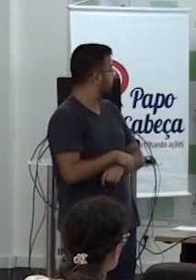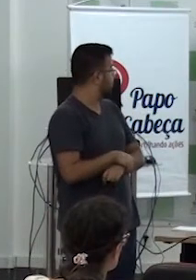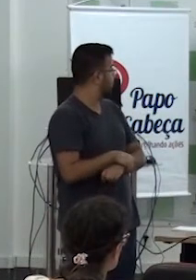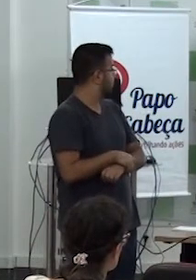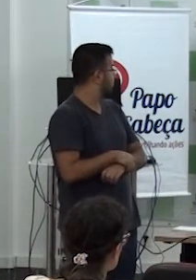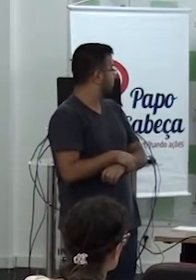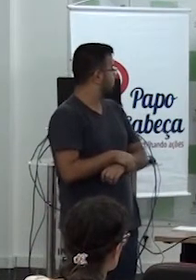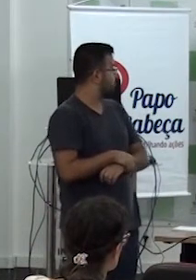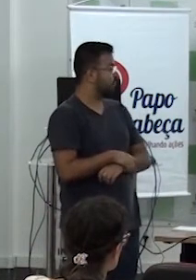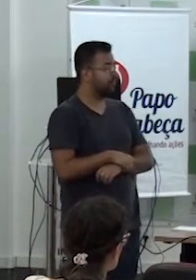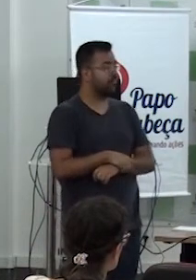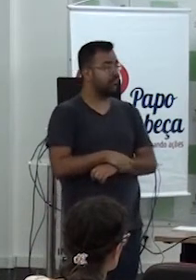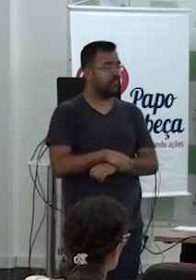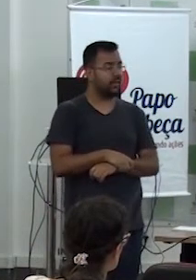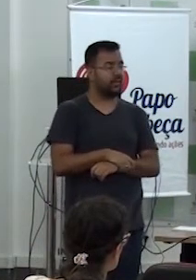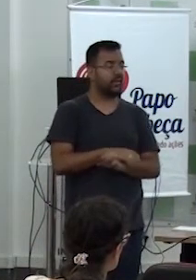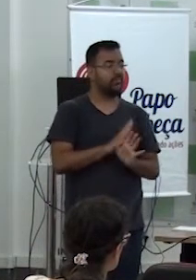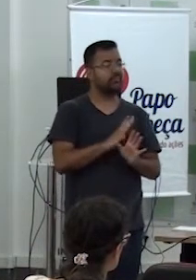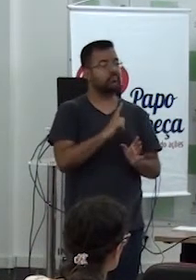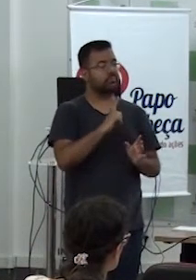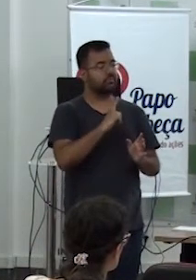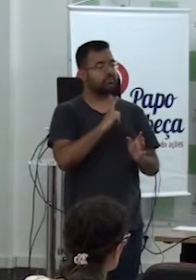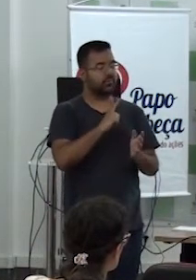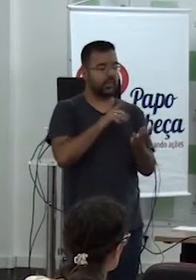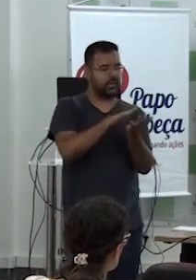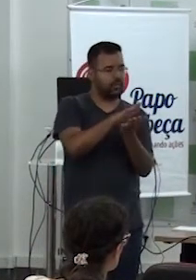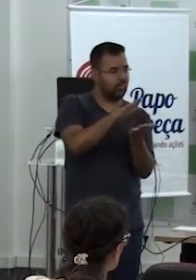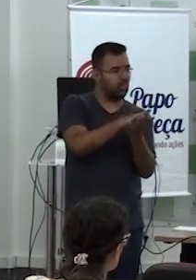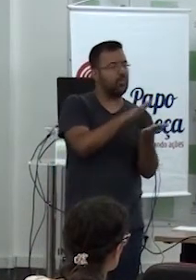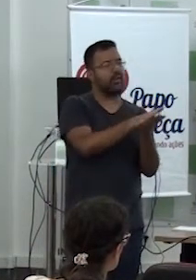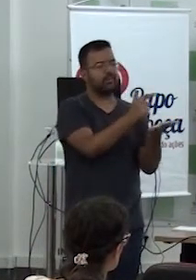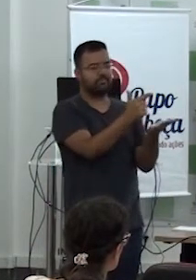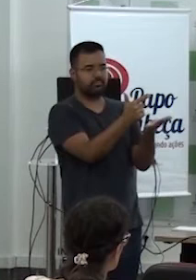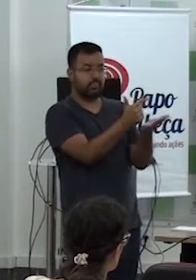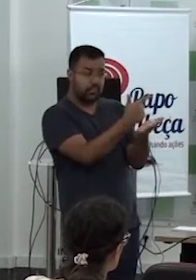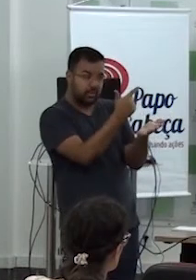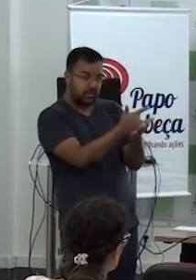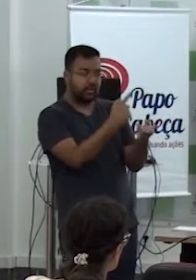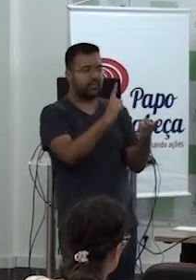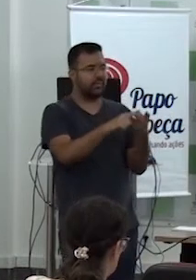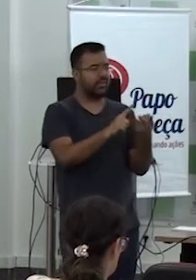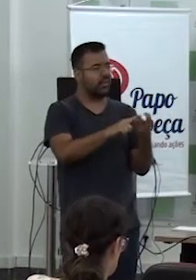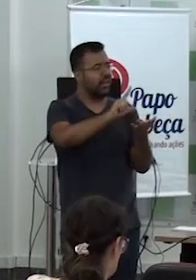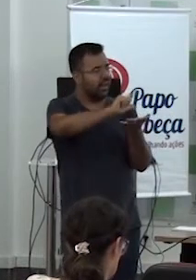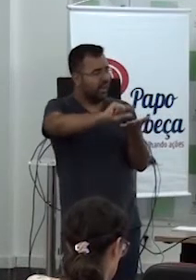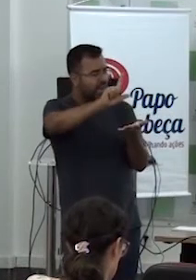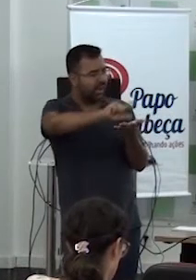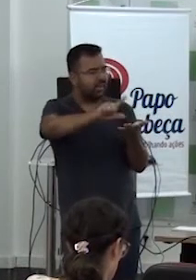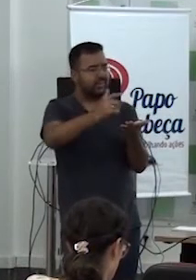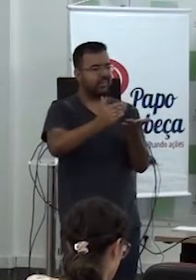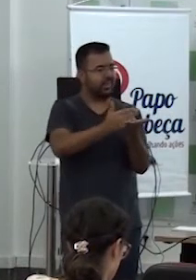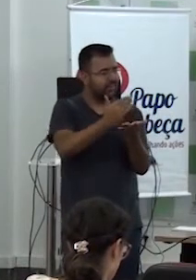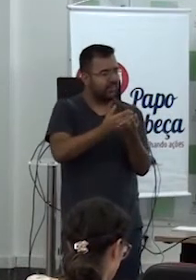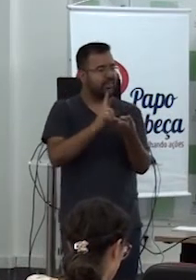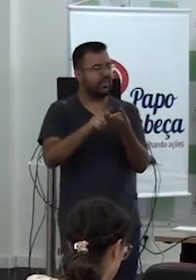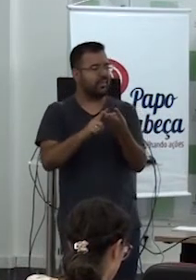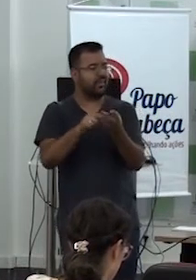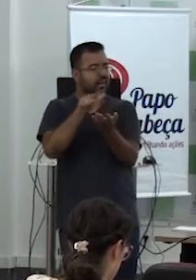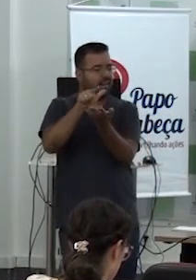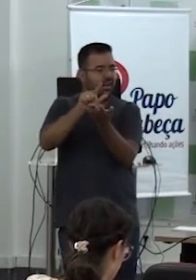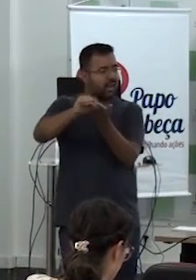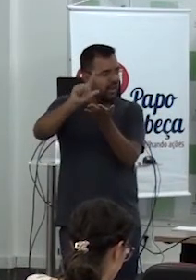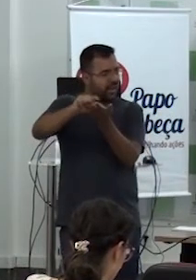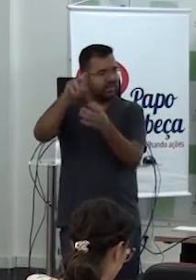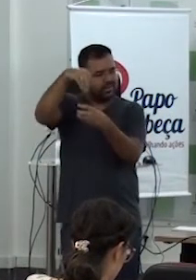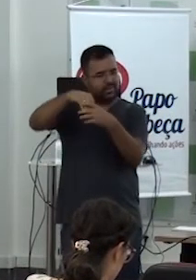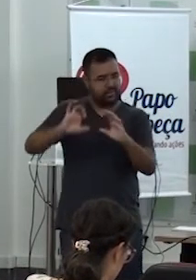2013 até 2017, as produções, né, que incluem livros, artigos em periódicos, artigos em eventos. Então, a gente teve